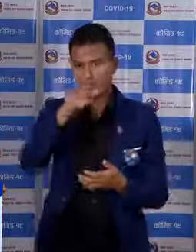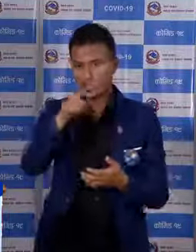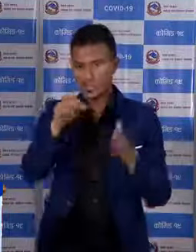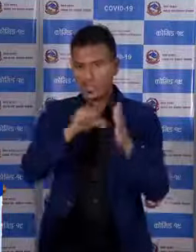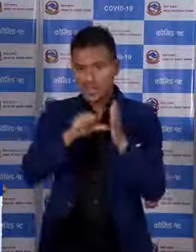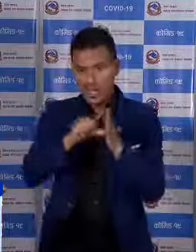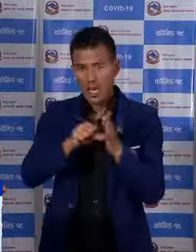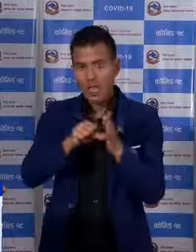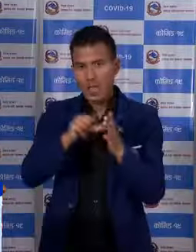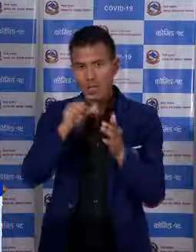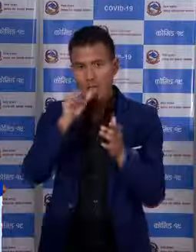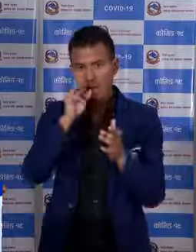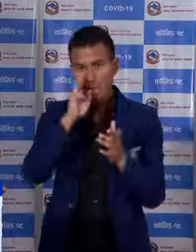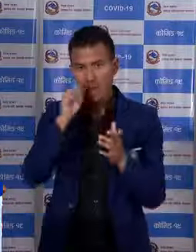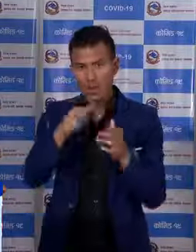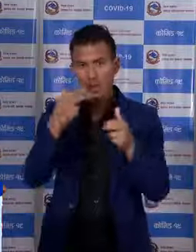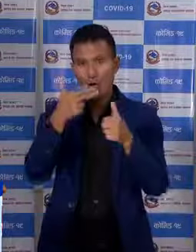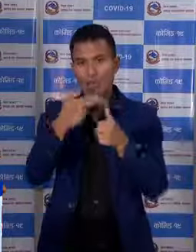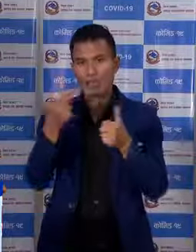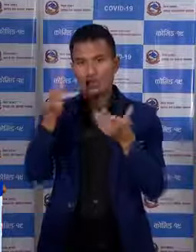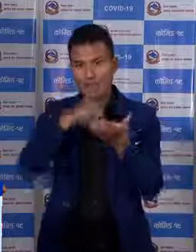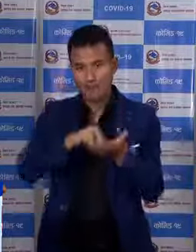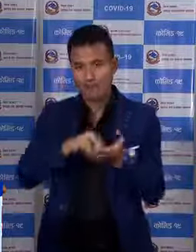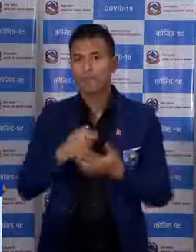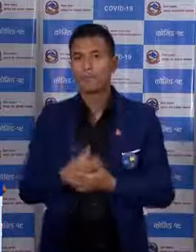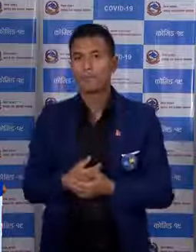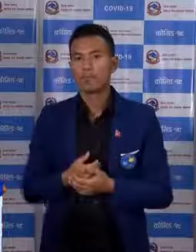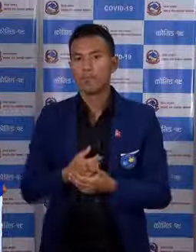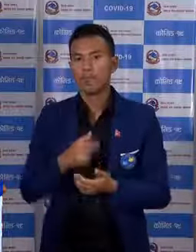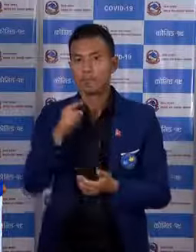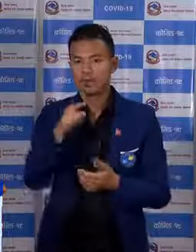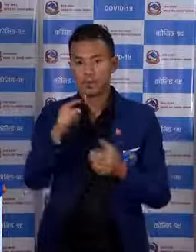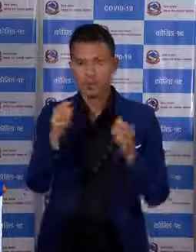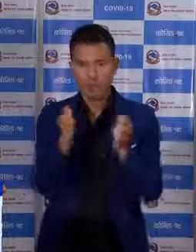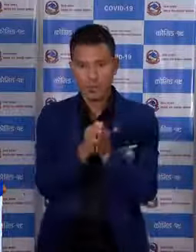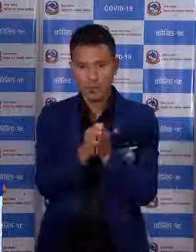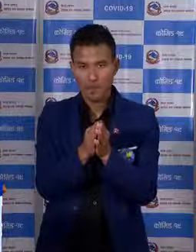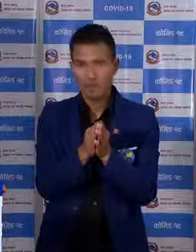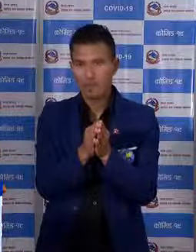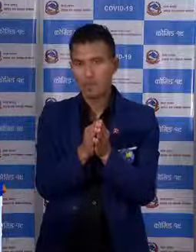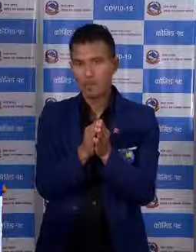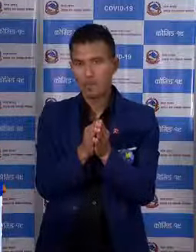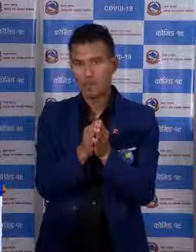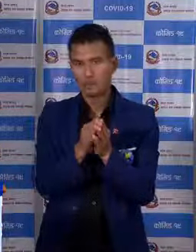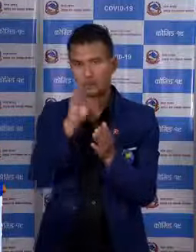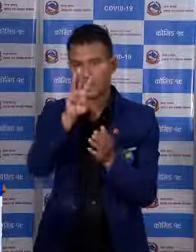ओटा जिल्ला अहले अर्गाखांची थब्ब होएको छो समेत गरे रहे अहले